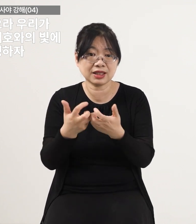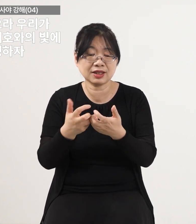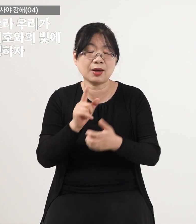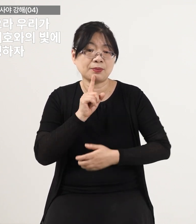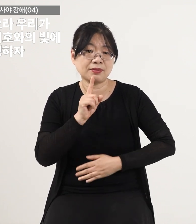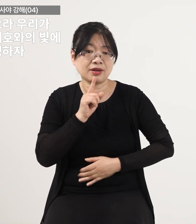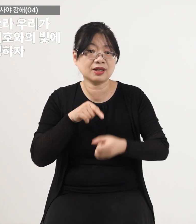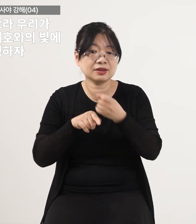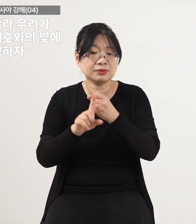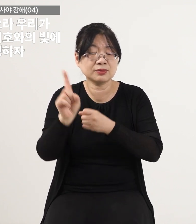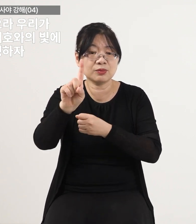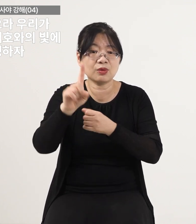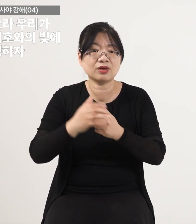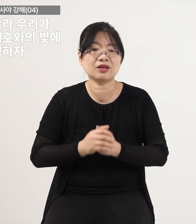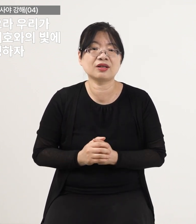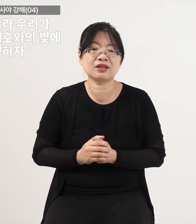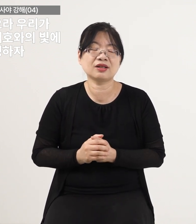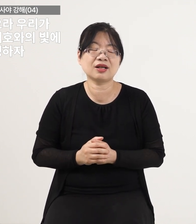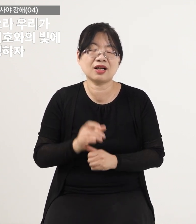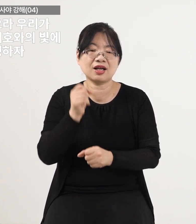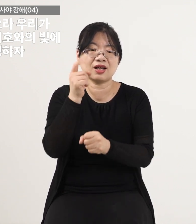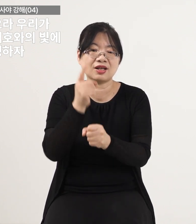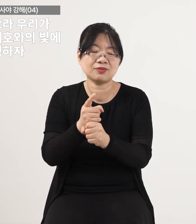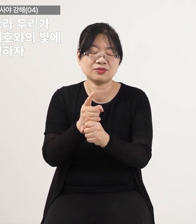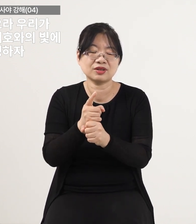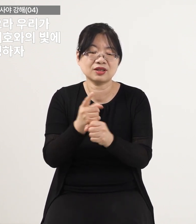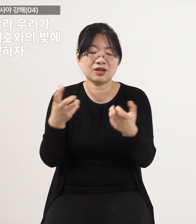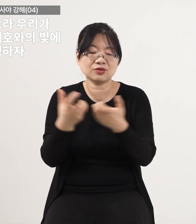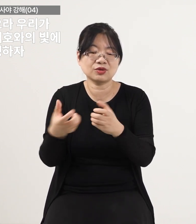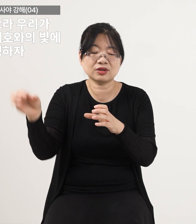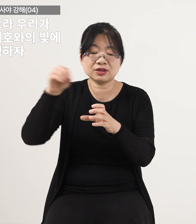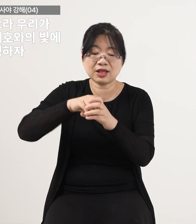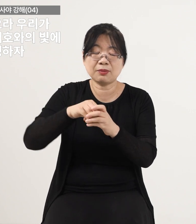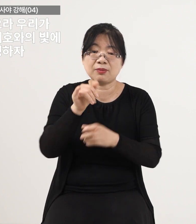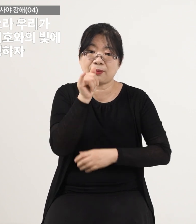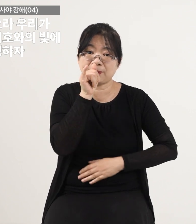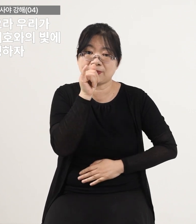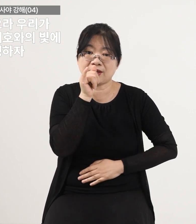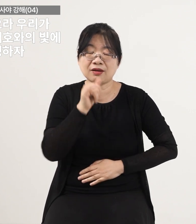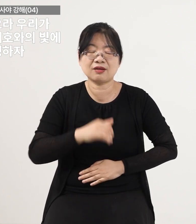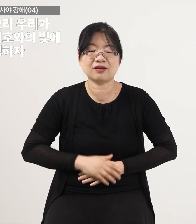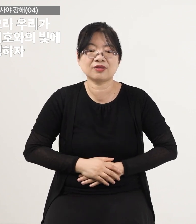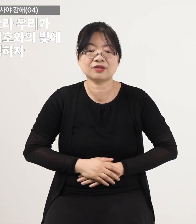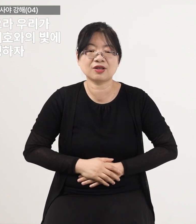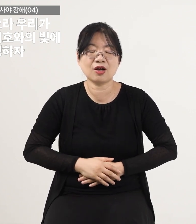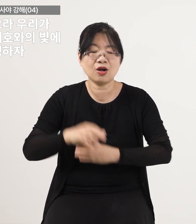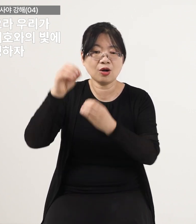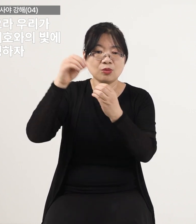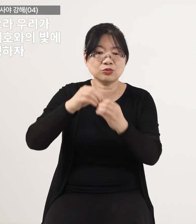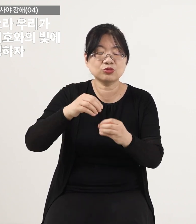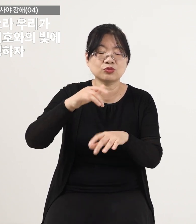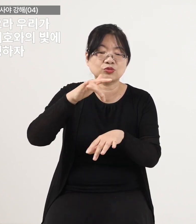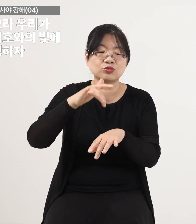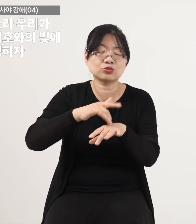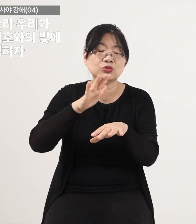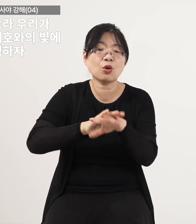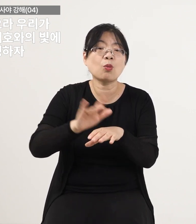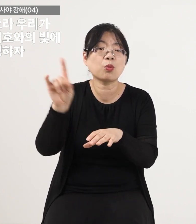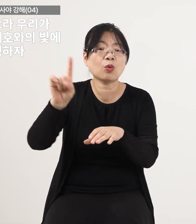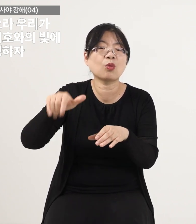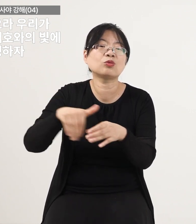가득하다라는 말은 거기에 이미 푹 담아져 있다 그 뜻입니다. 이 풍속이라는 것은 문화를